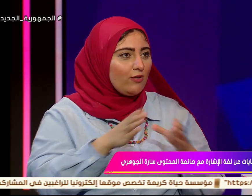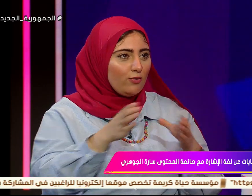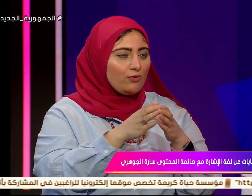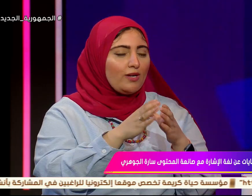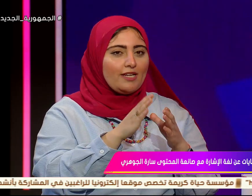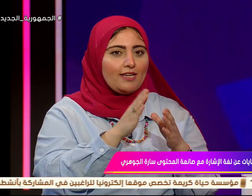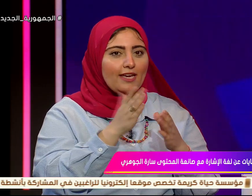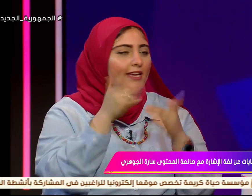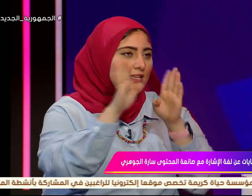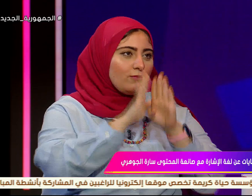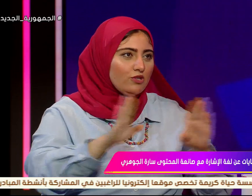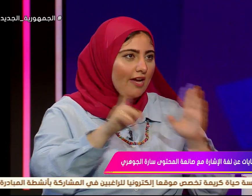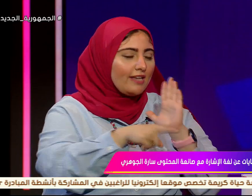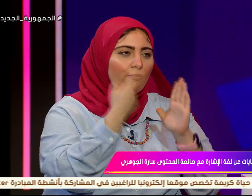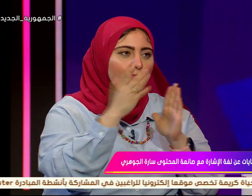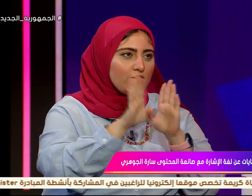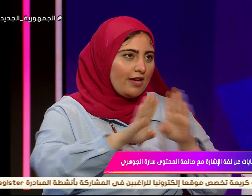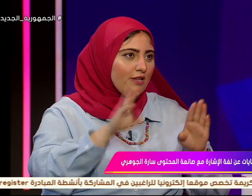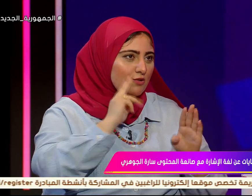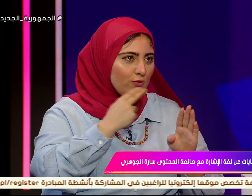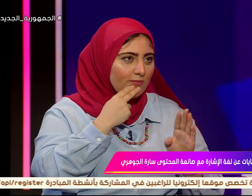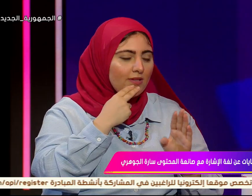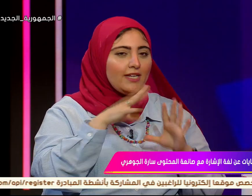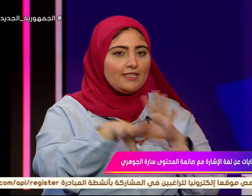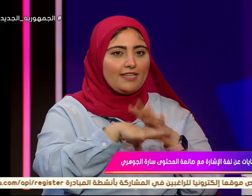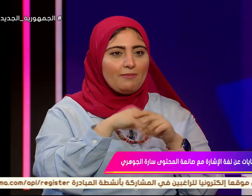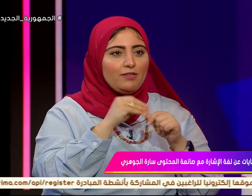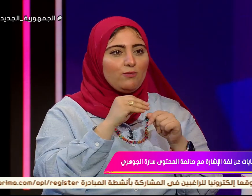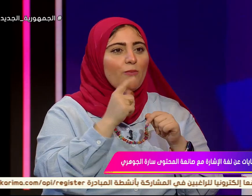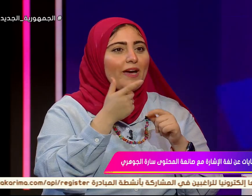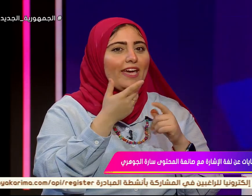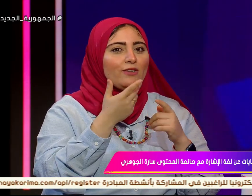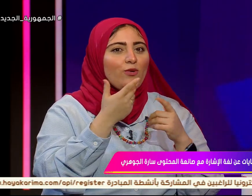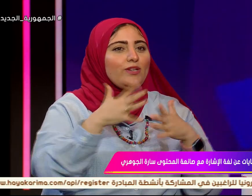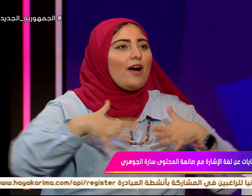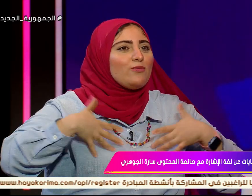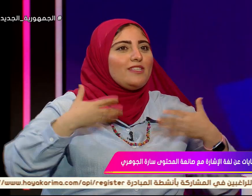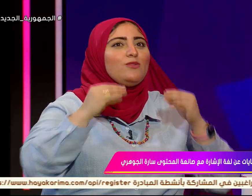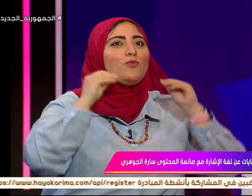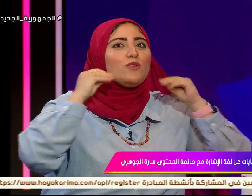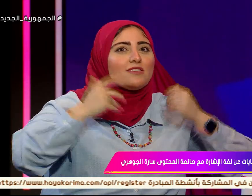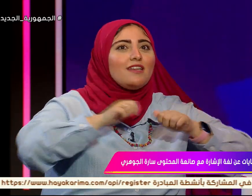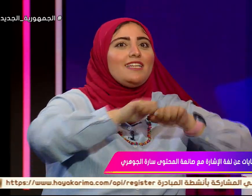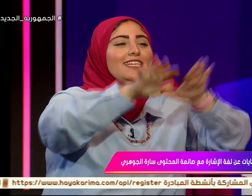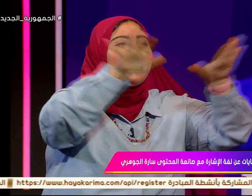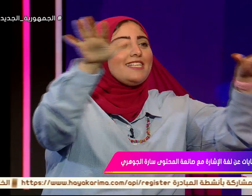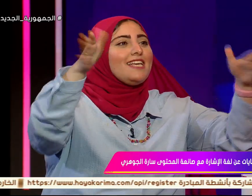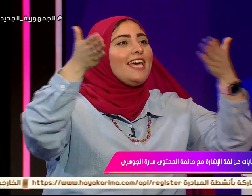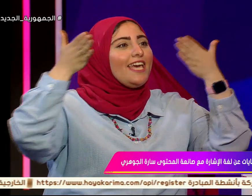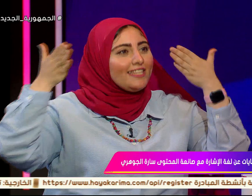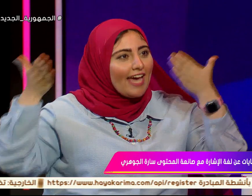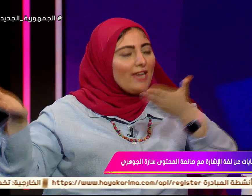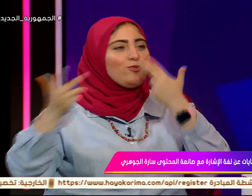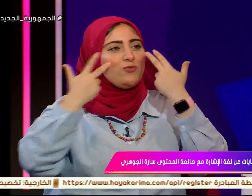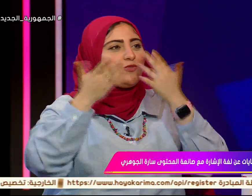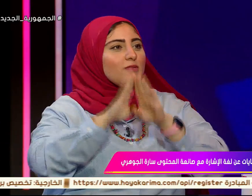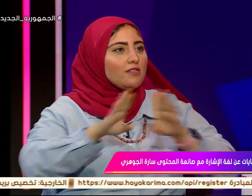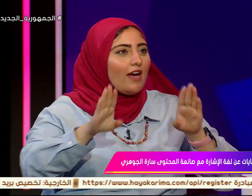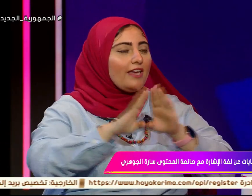كله ا هي كانت مسرحيه كانت اول مسرحيه للصم تتعمل وكان كنا عاوزين نوصل للناس تعالوا شوفوا المسرحيه